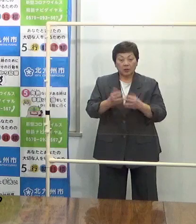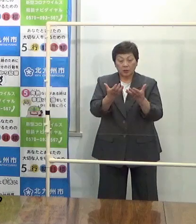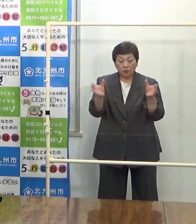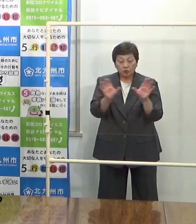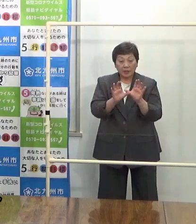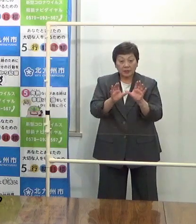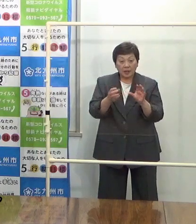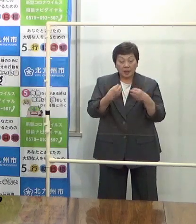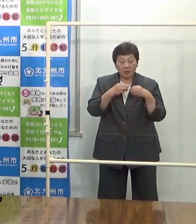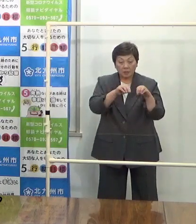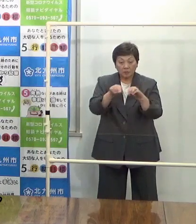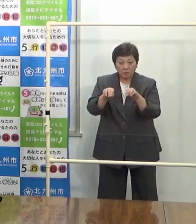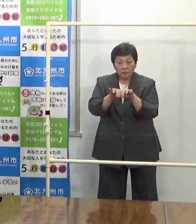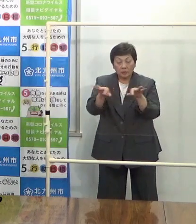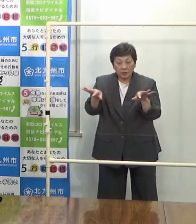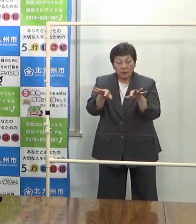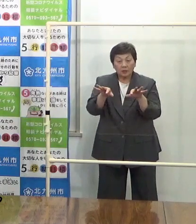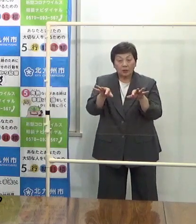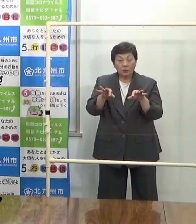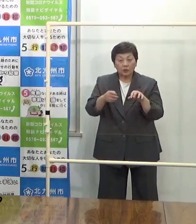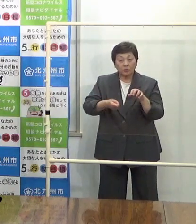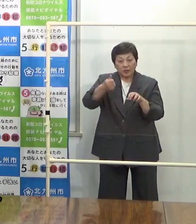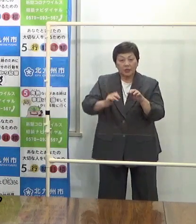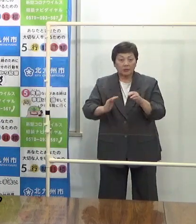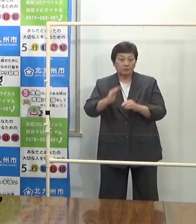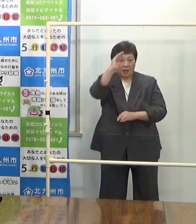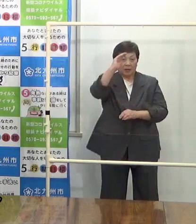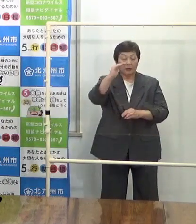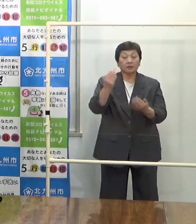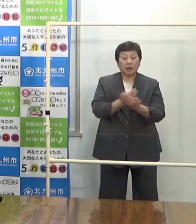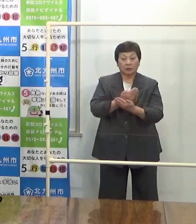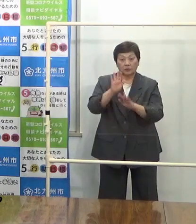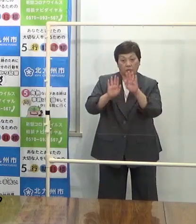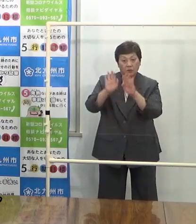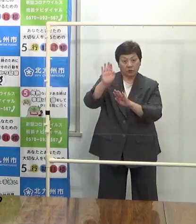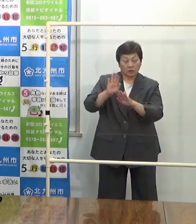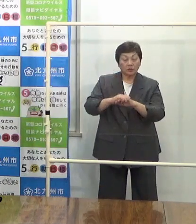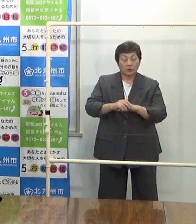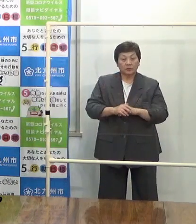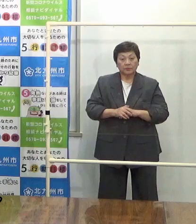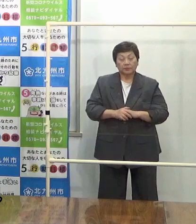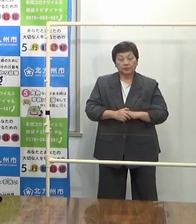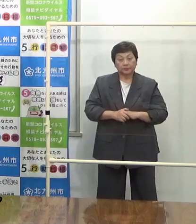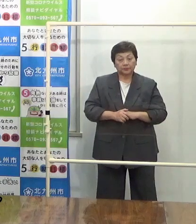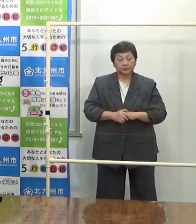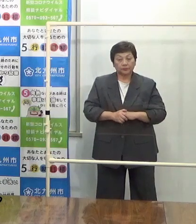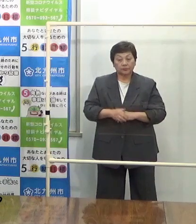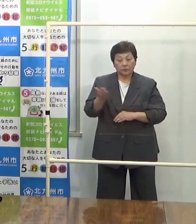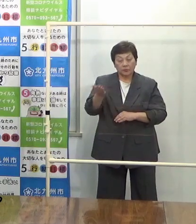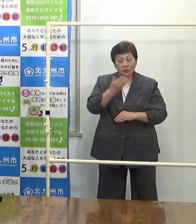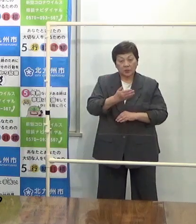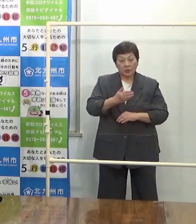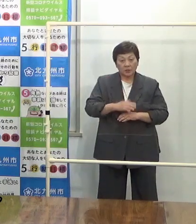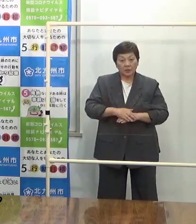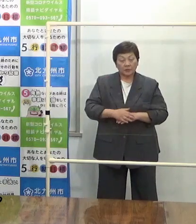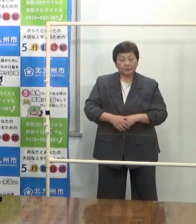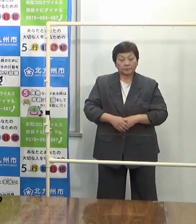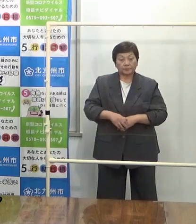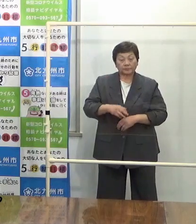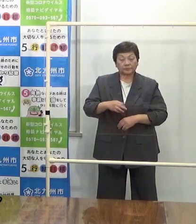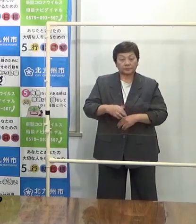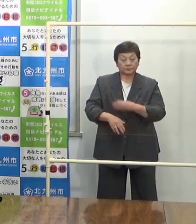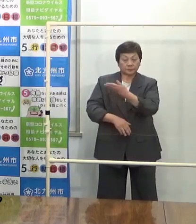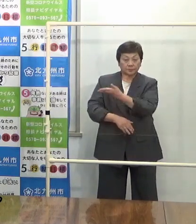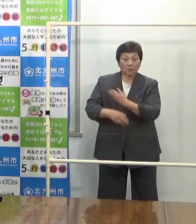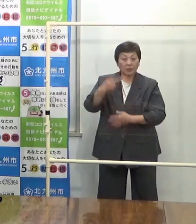しますと、数が一気に増えるという、まだそのリスクは高いわけであります。次に画面の2の